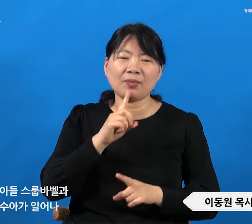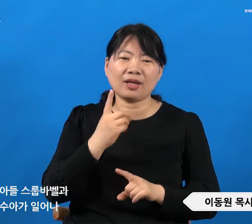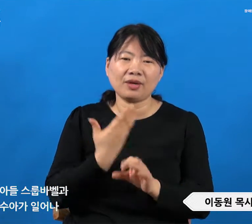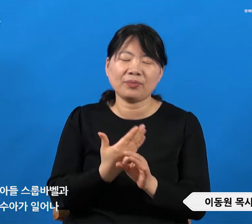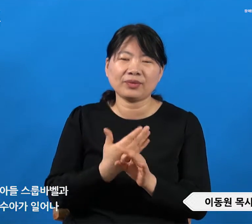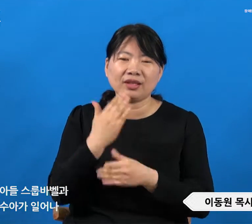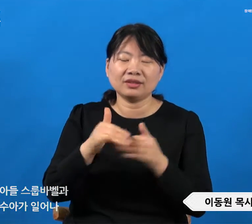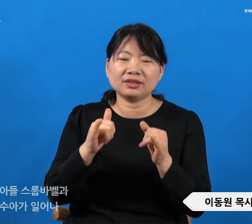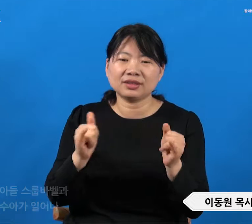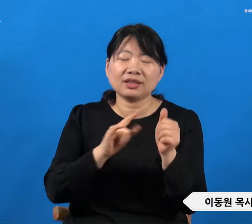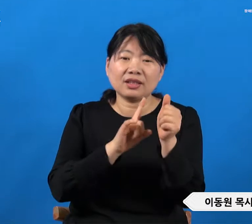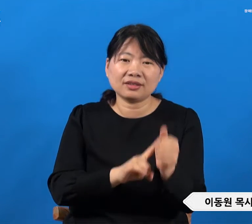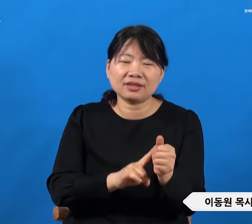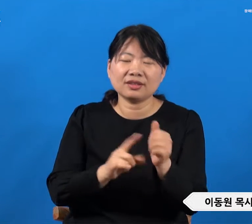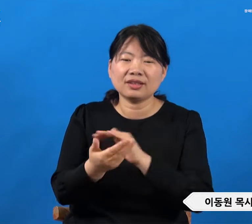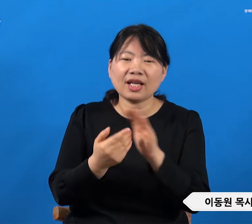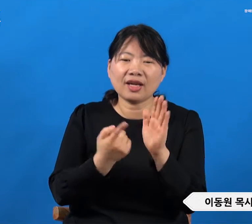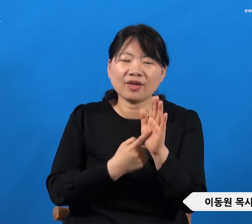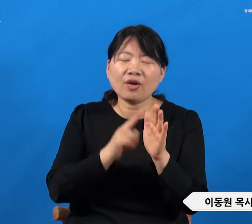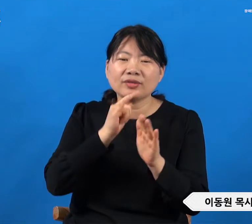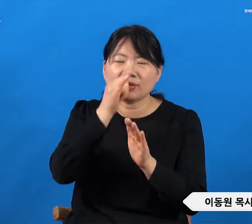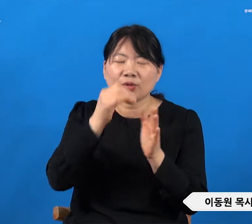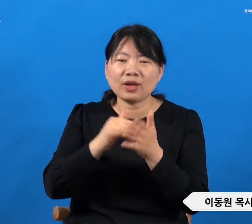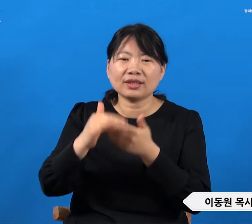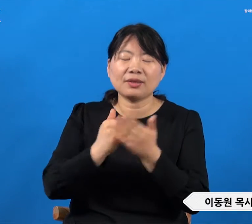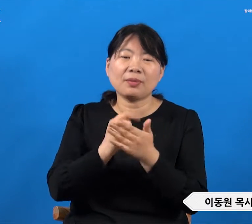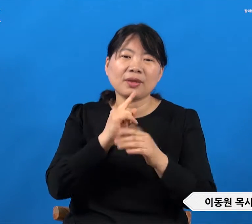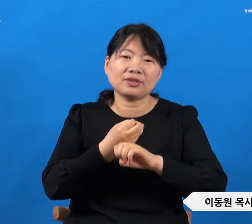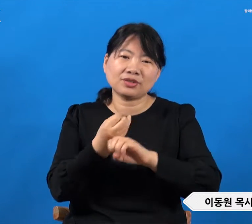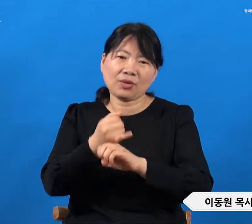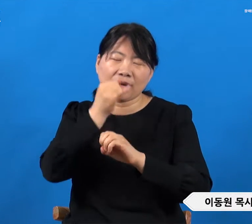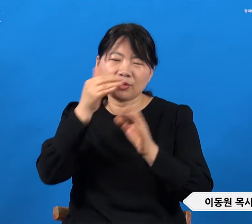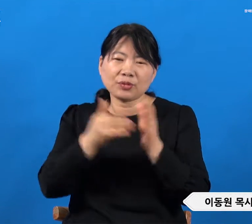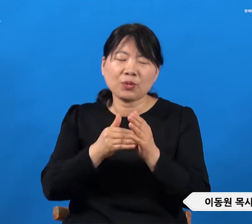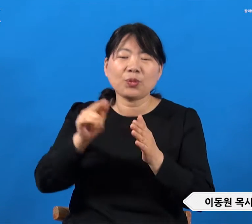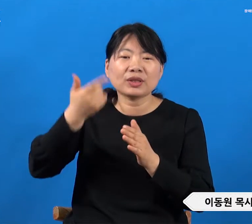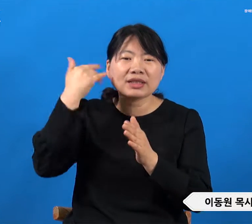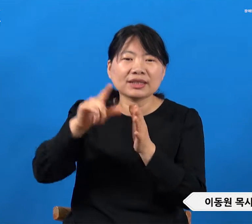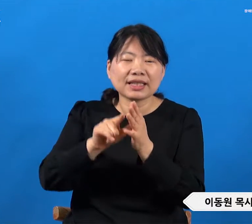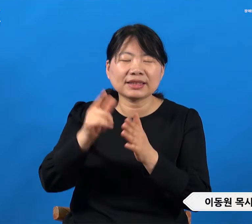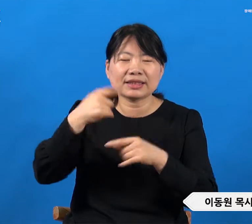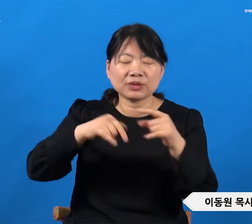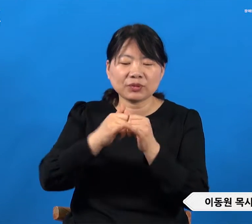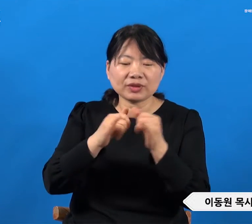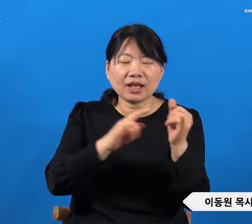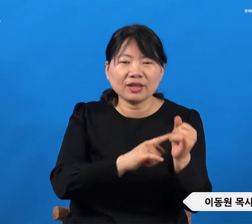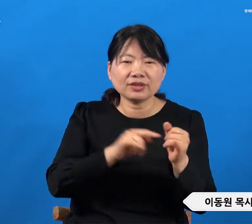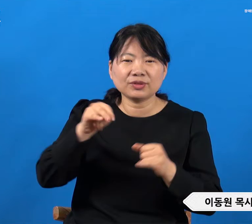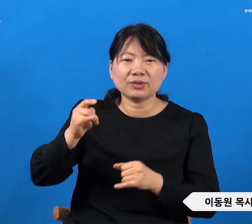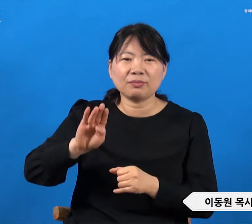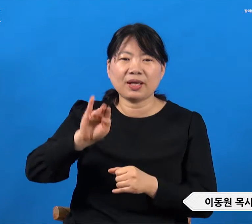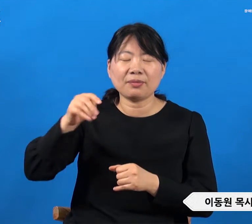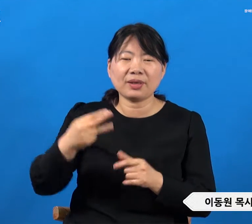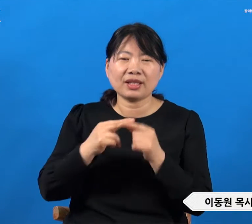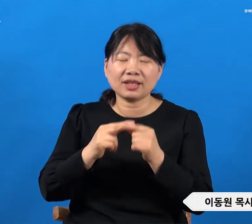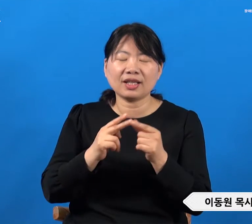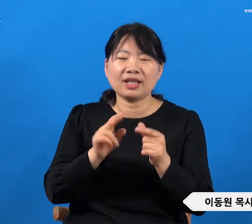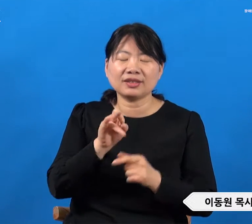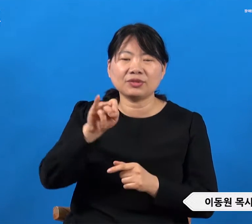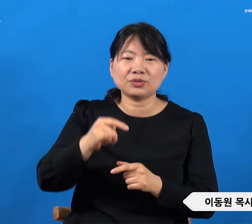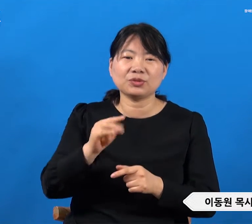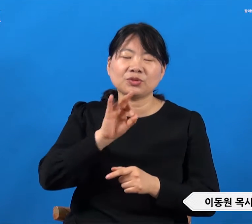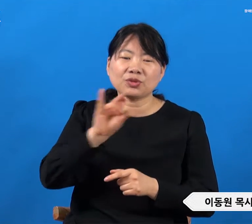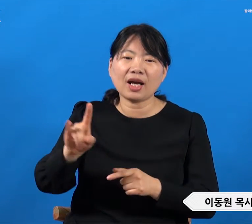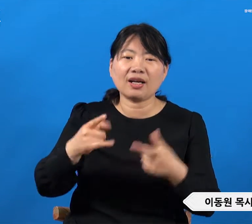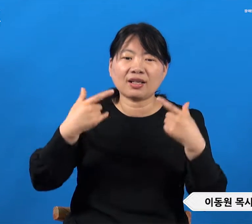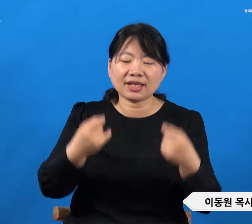말하면 선지자들이 예언하고 하나님의 말씀을 전달하고 또 그 당시의 지도자들 스룹바벨과 예수 같은